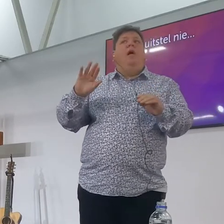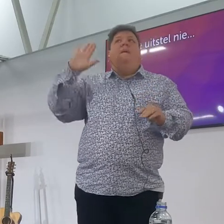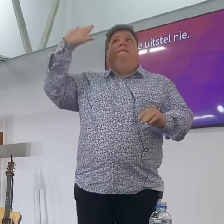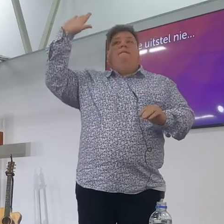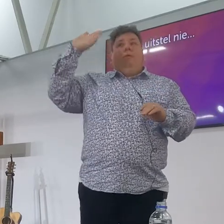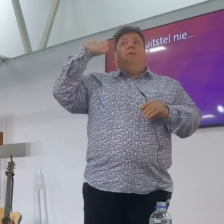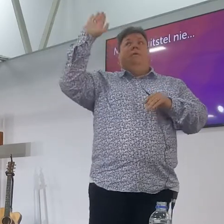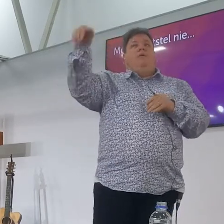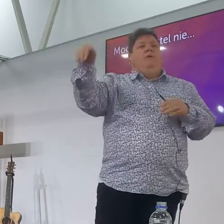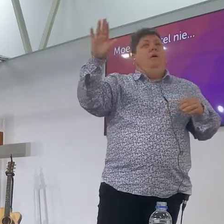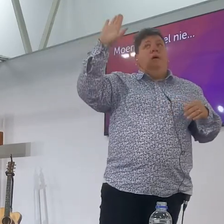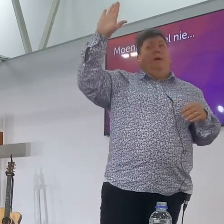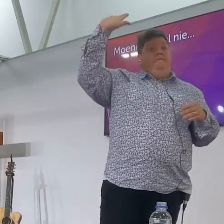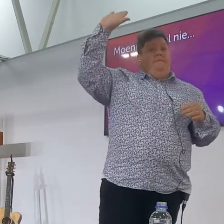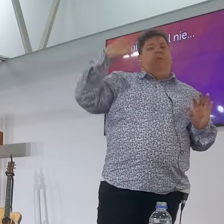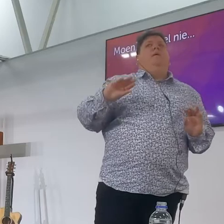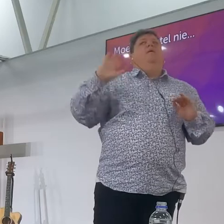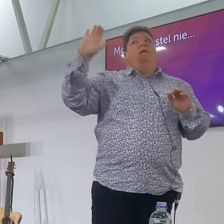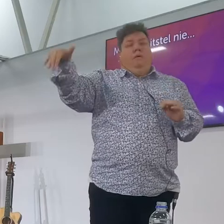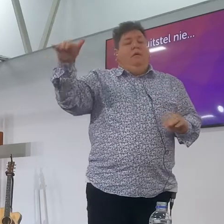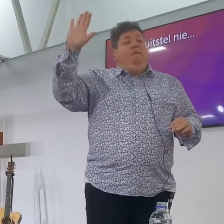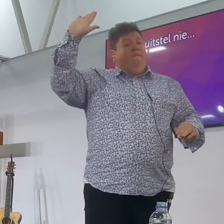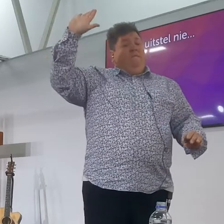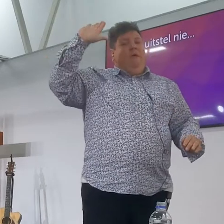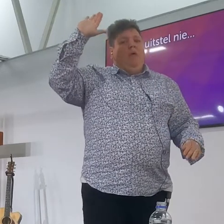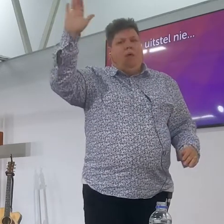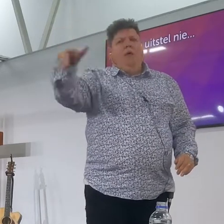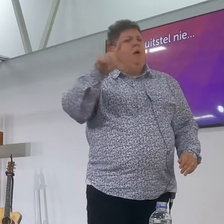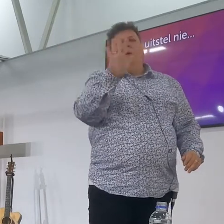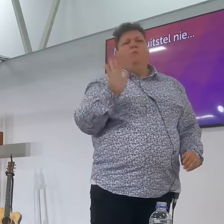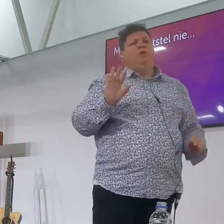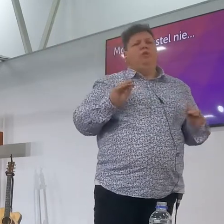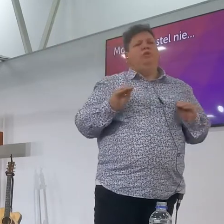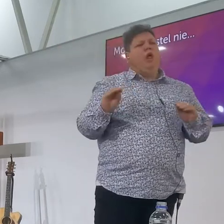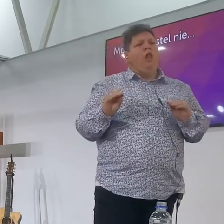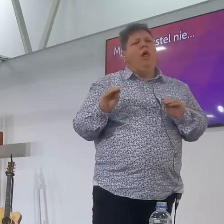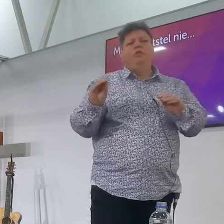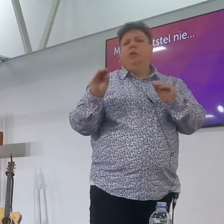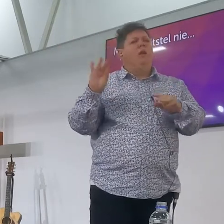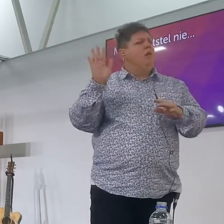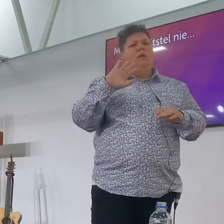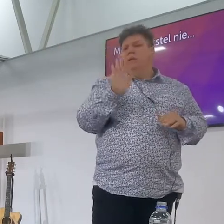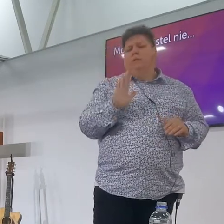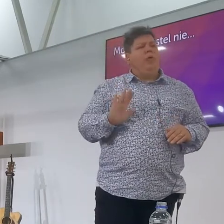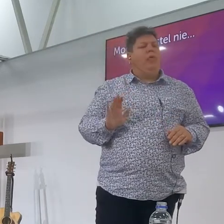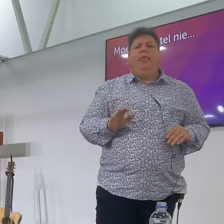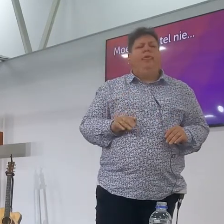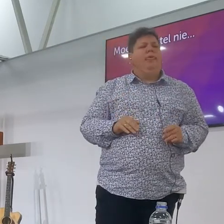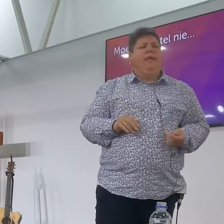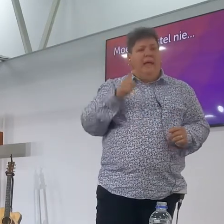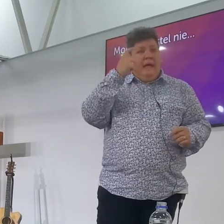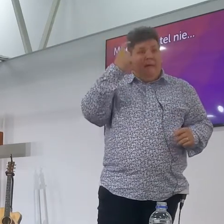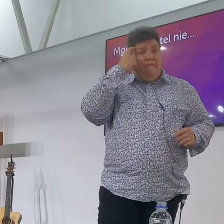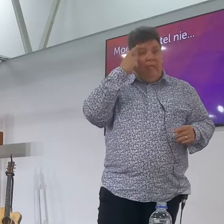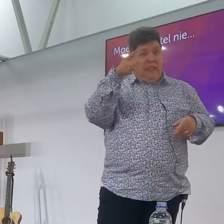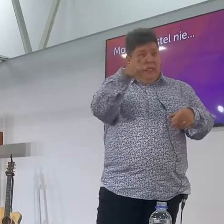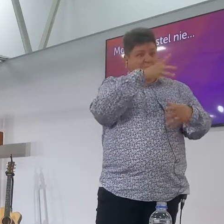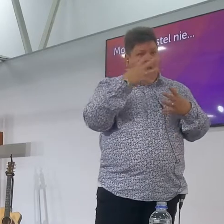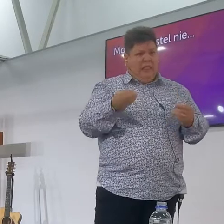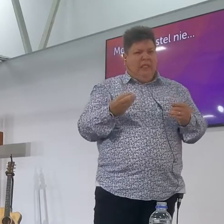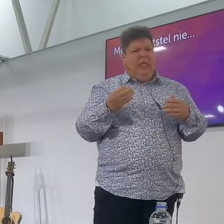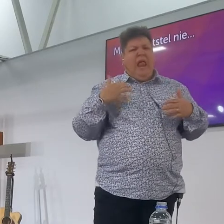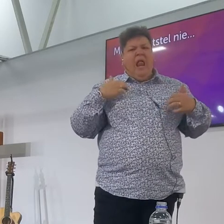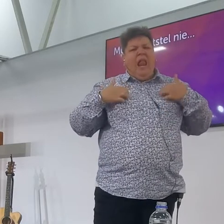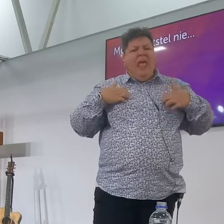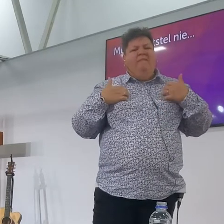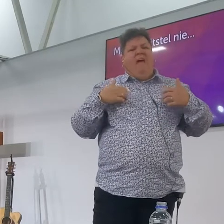sit en jy weet, jy het nog nie Jesus Christus leer ken as jou verlosser, en jy weet, jy is besig om te verdrink in jou